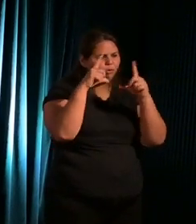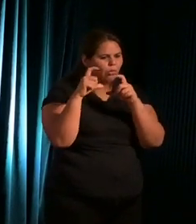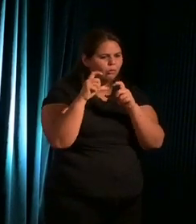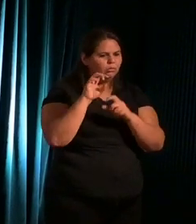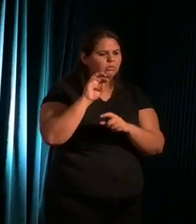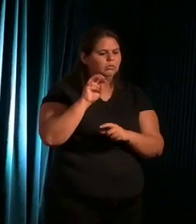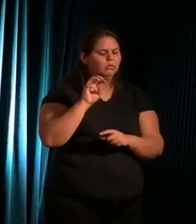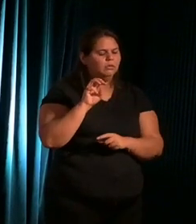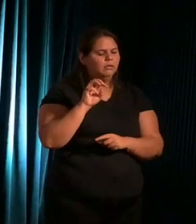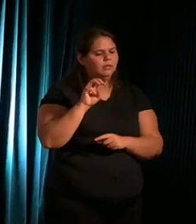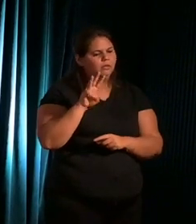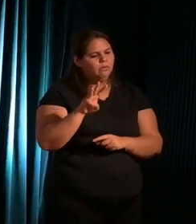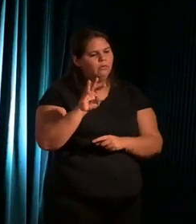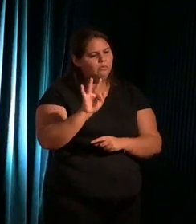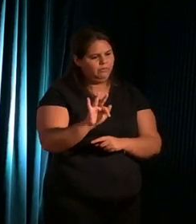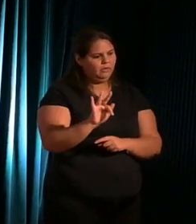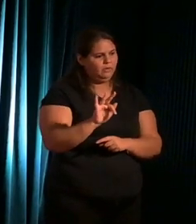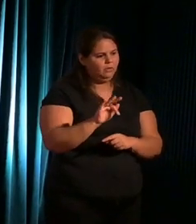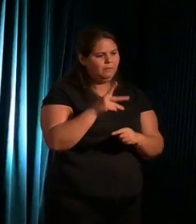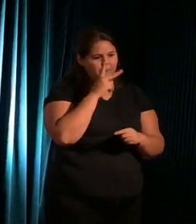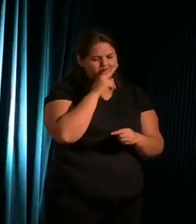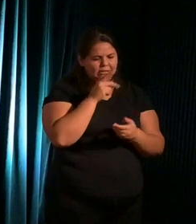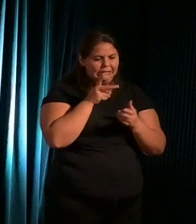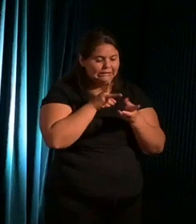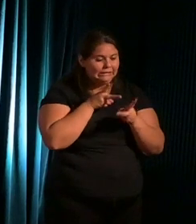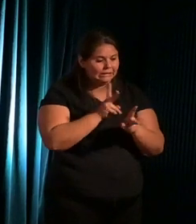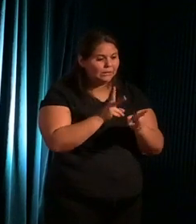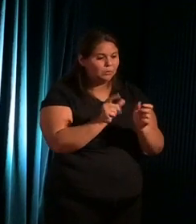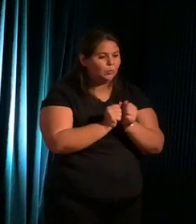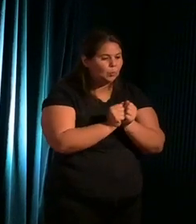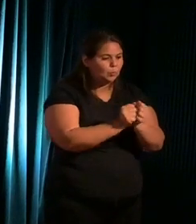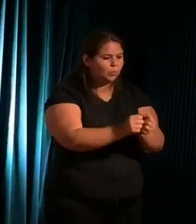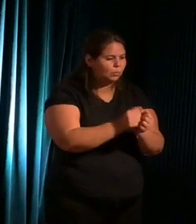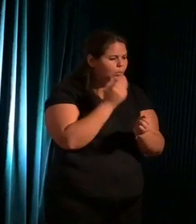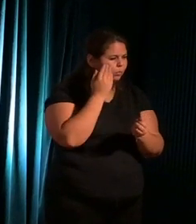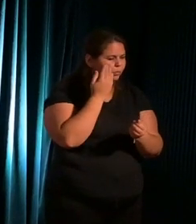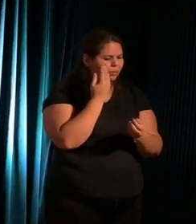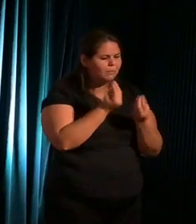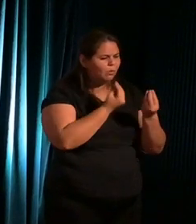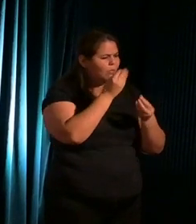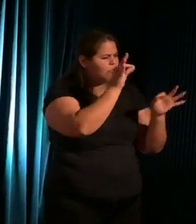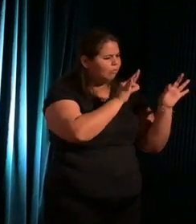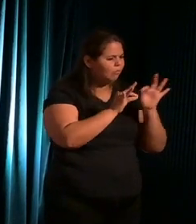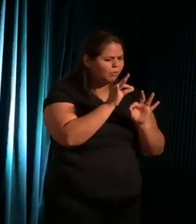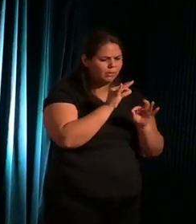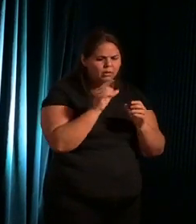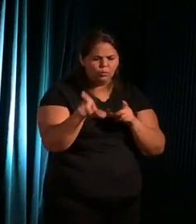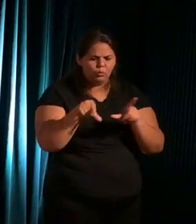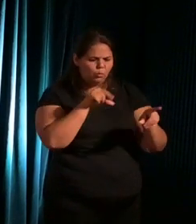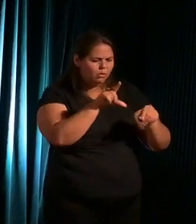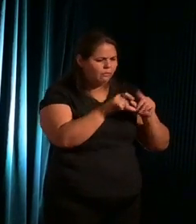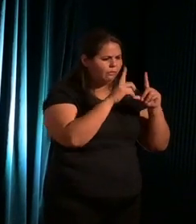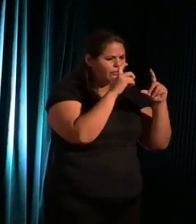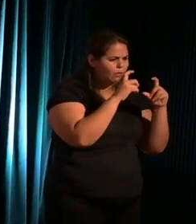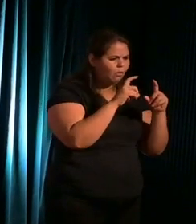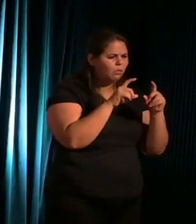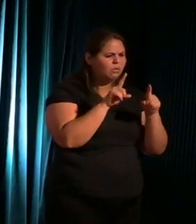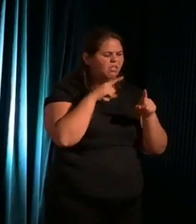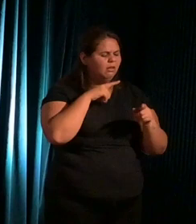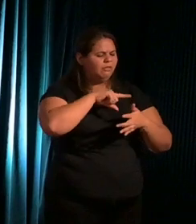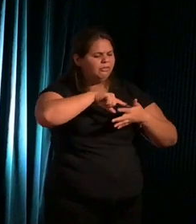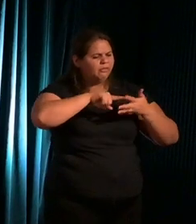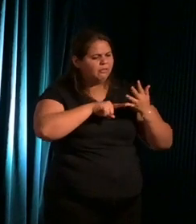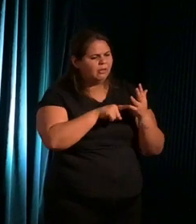e que vem acompanhando esse projeto e também o processamento do acervo, né, de outros colegas como Andréa Vanderlei e